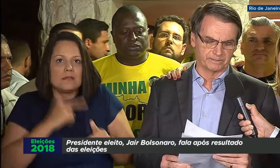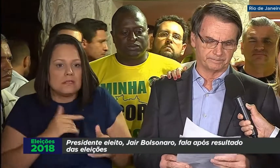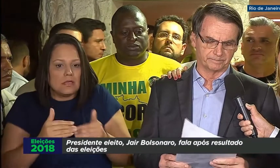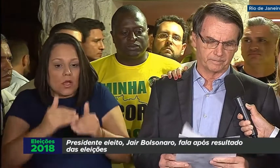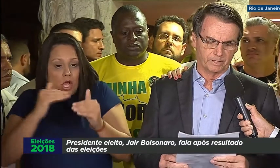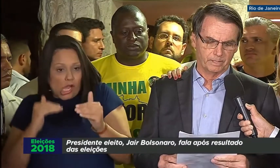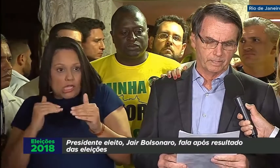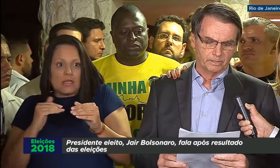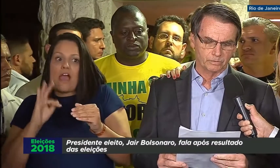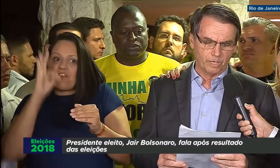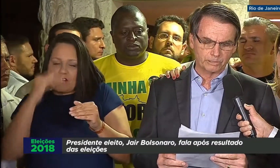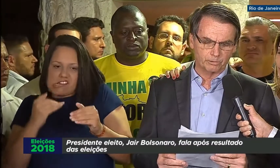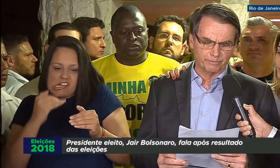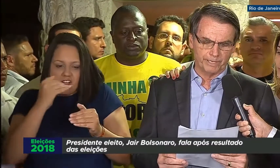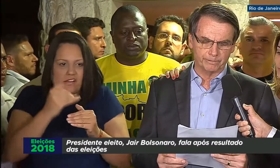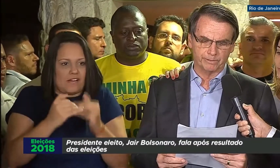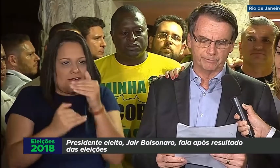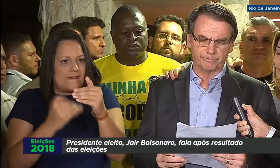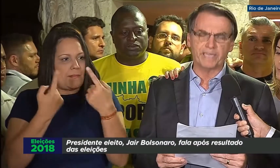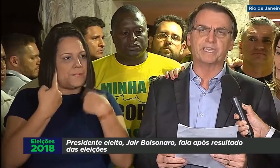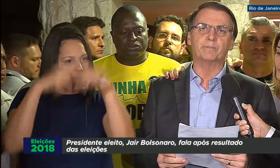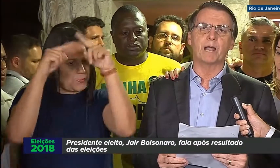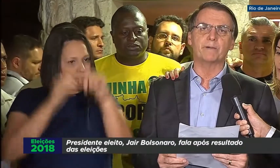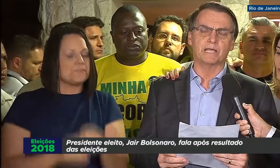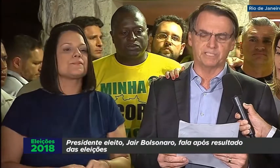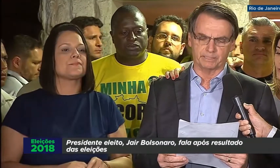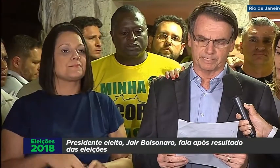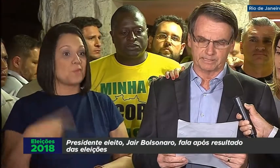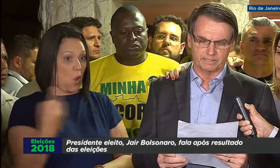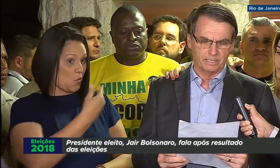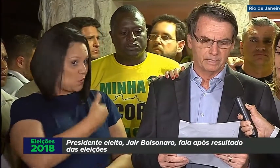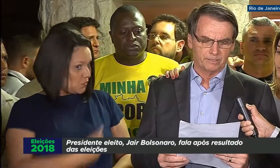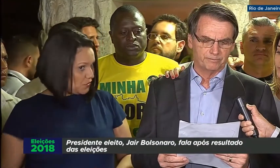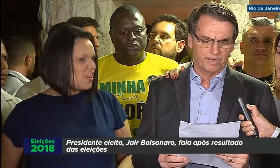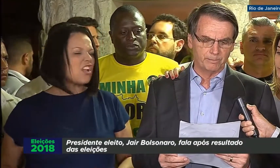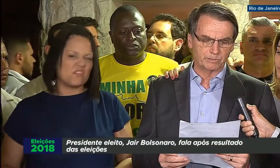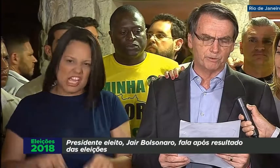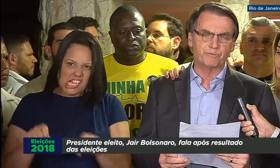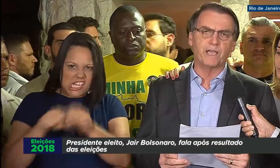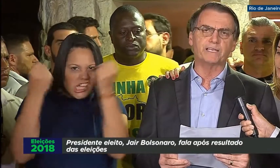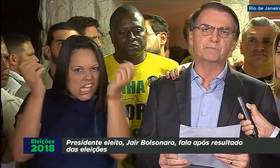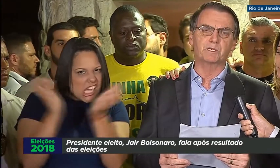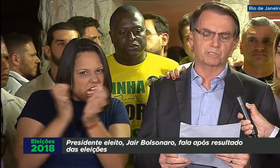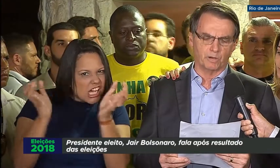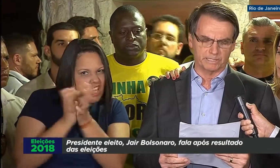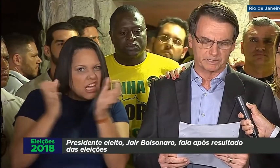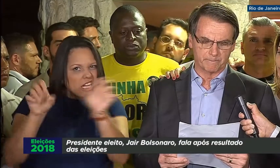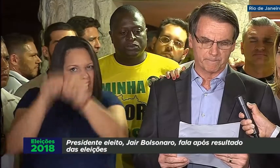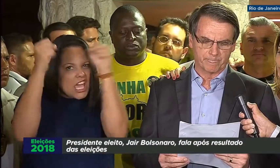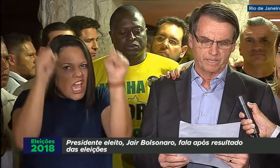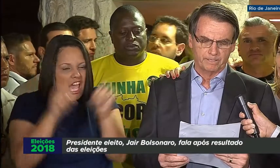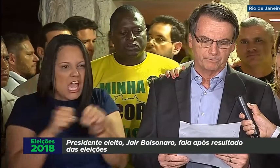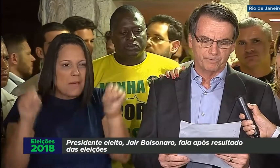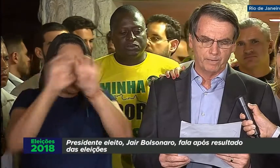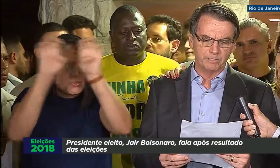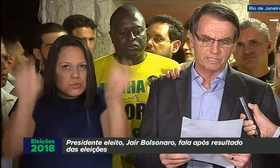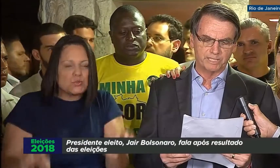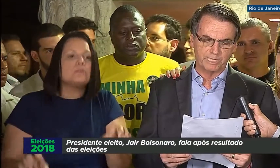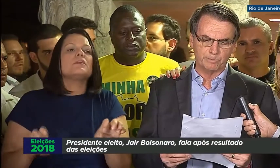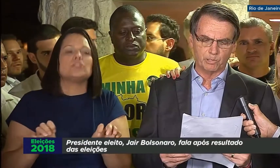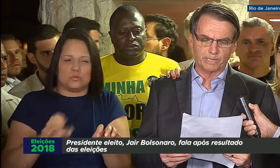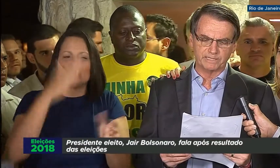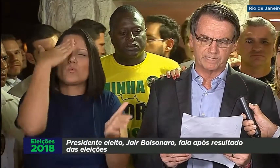à frente. Nosso governo vai quebrar paradigmas. Vamos confiar nas pessoas.